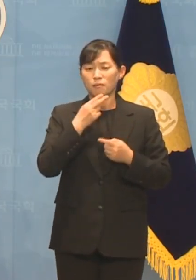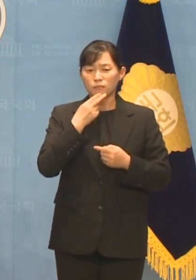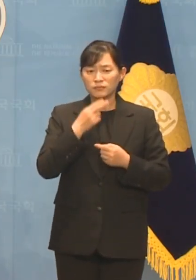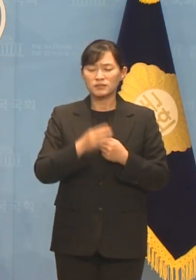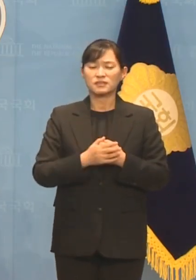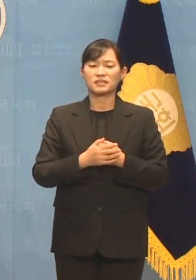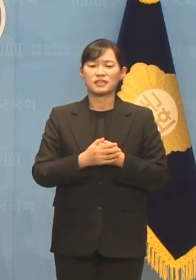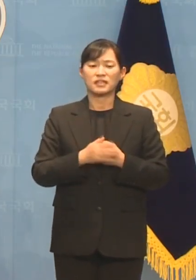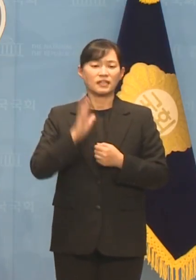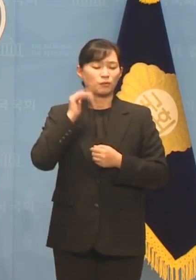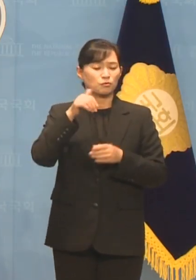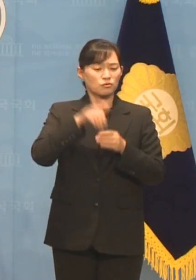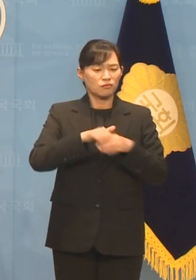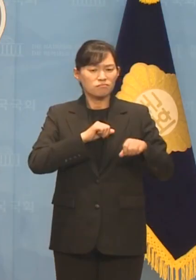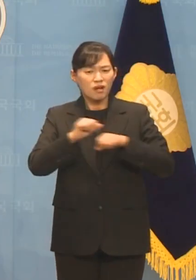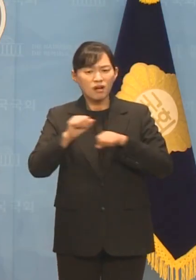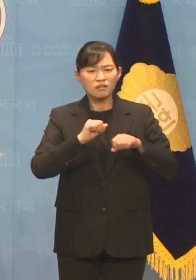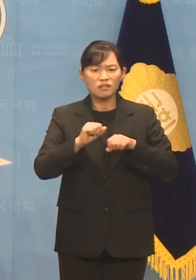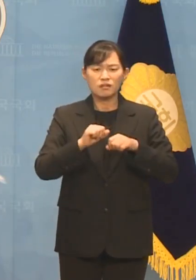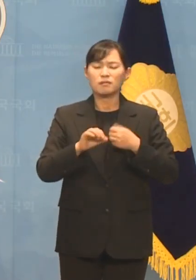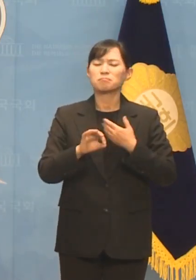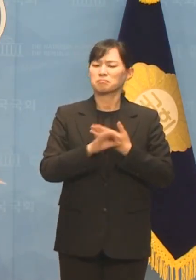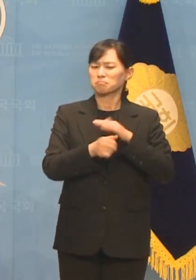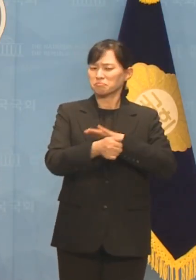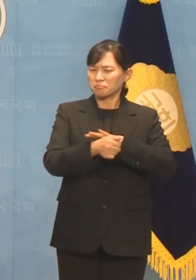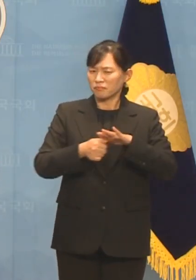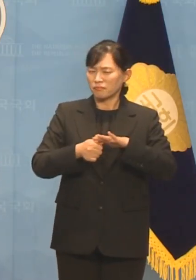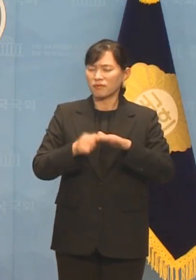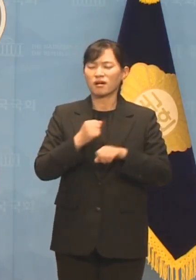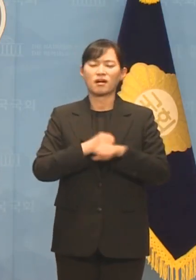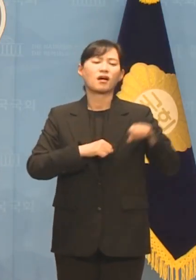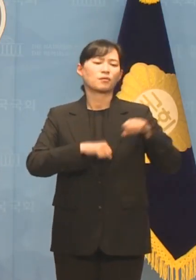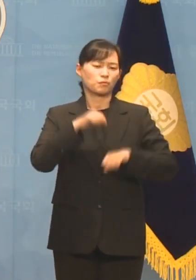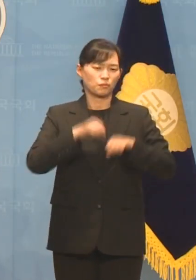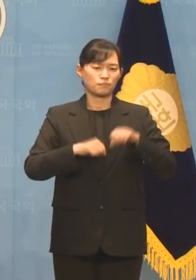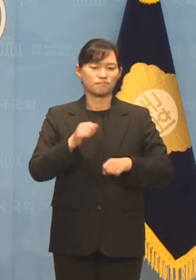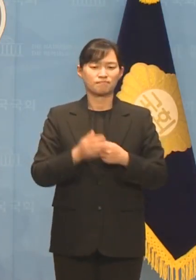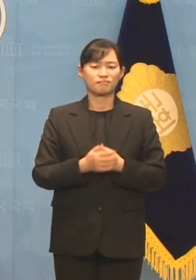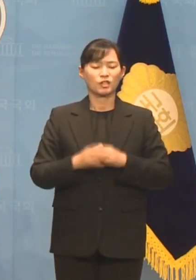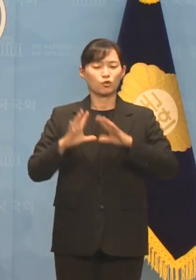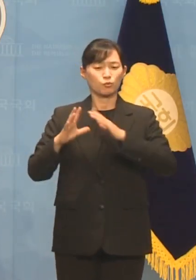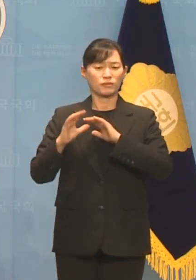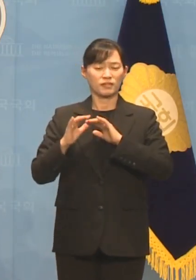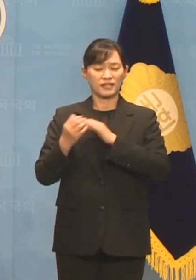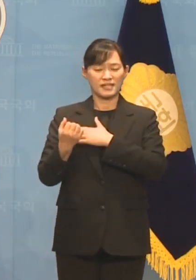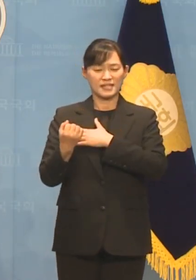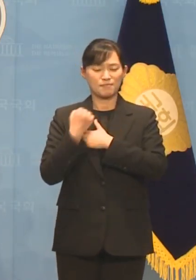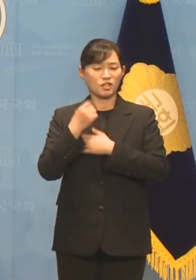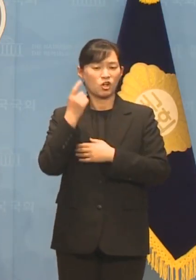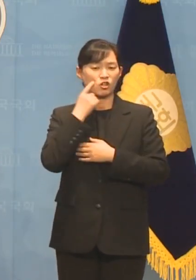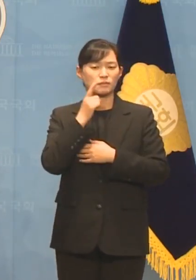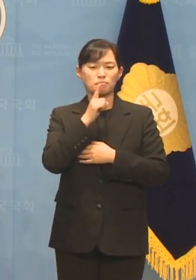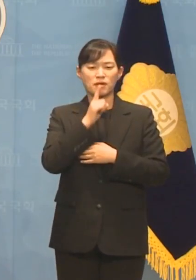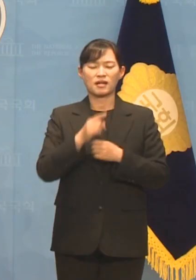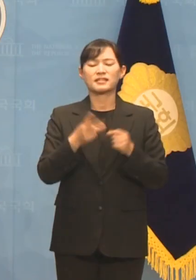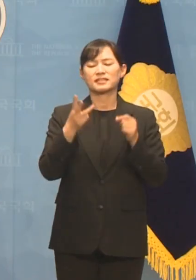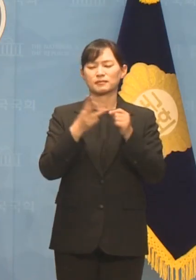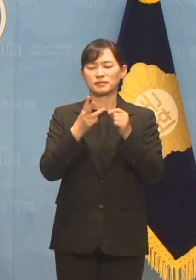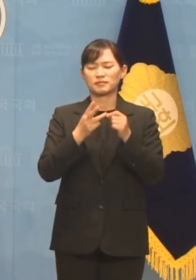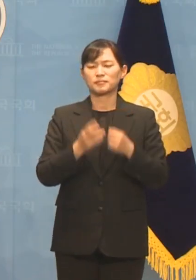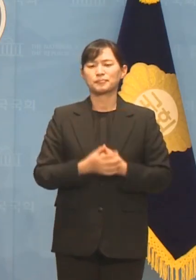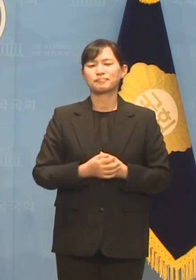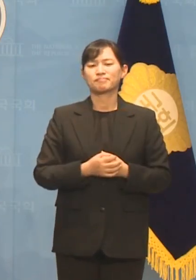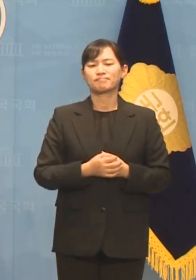대선 행보를 이어가는 것은 비겁한 행동입니다. 다음 국민의힘 대선주자 거짓말 시리즈